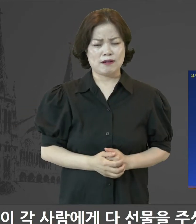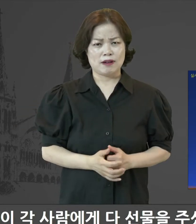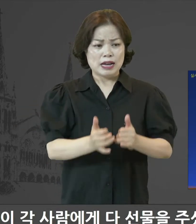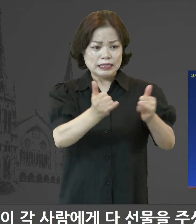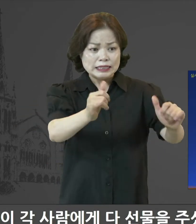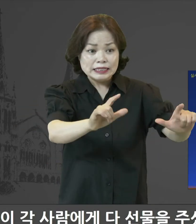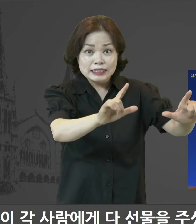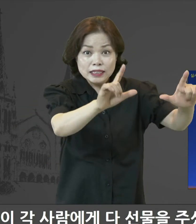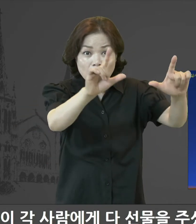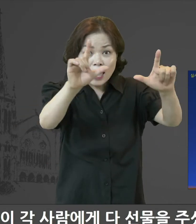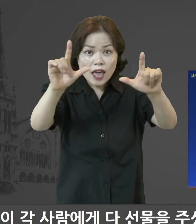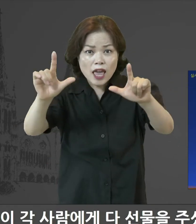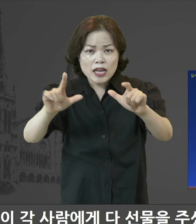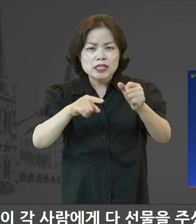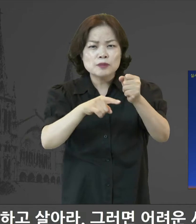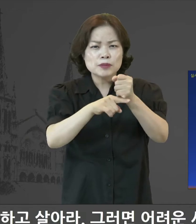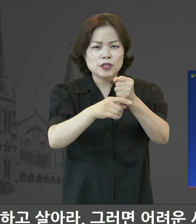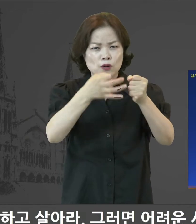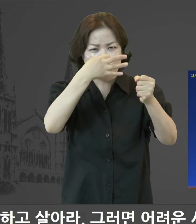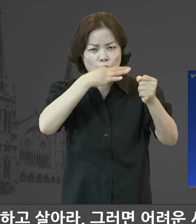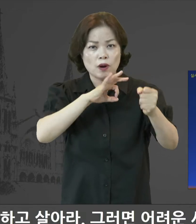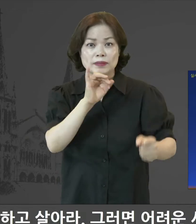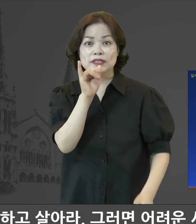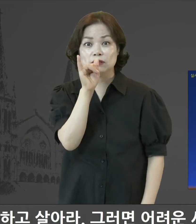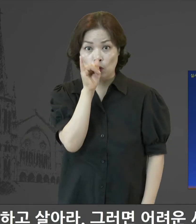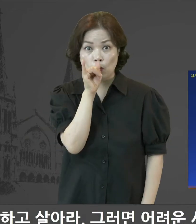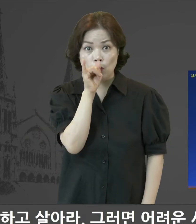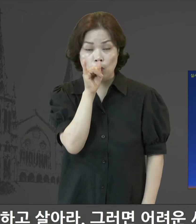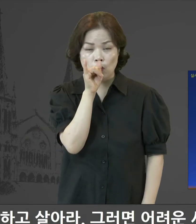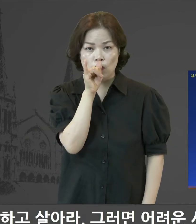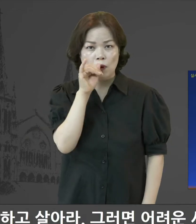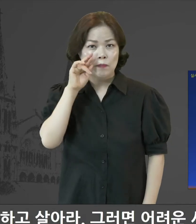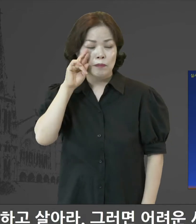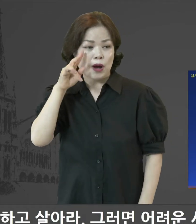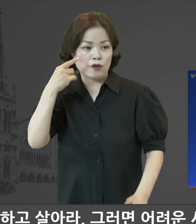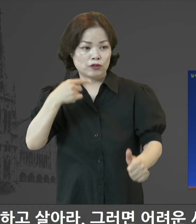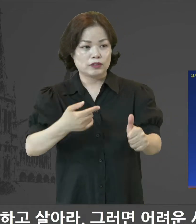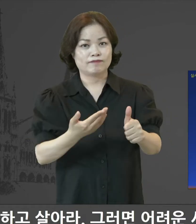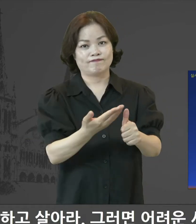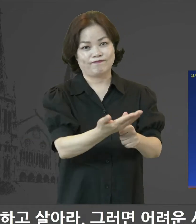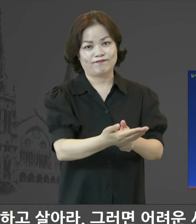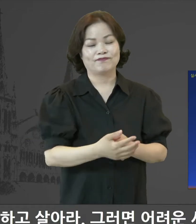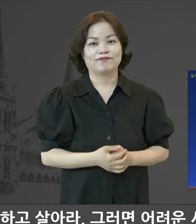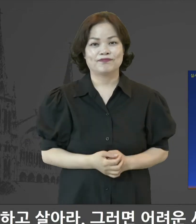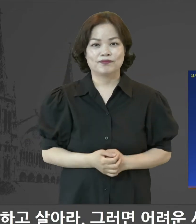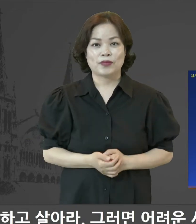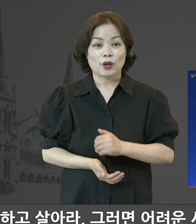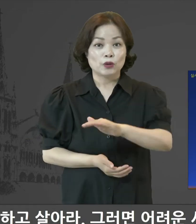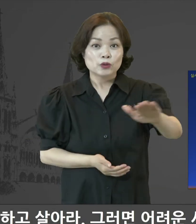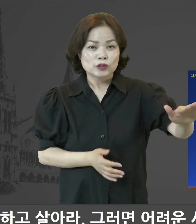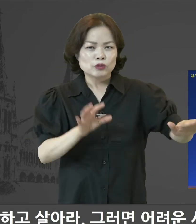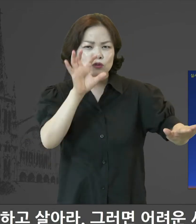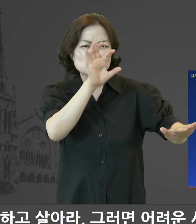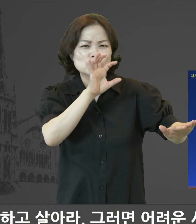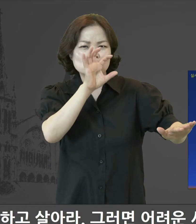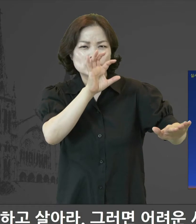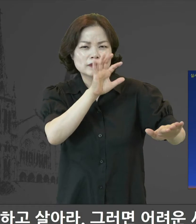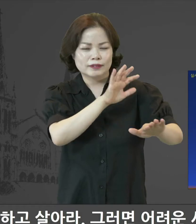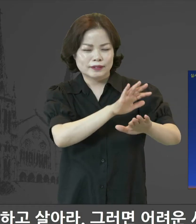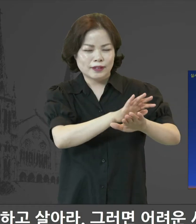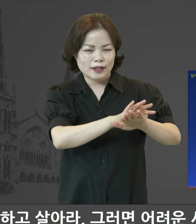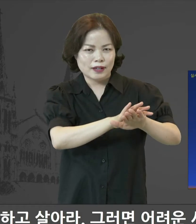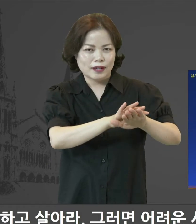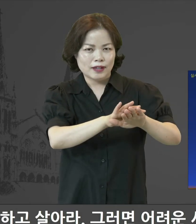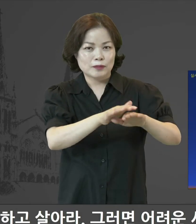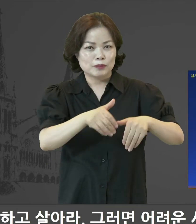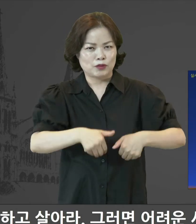인생을 의미 있고 보람되게 살 수 있다. 이렇게 바울이 가르쳐 주는 겁니다. 우리도 이런 훈련이 잘 되어